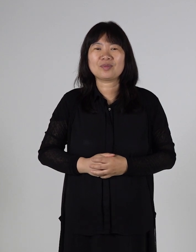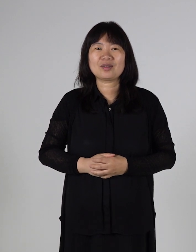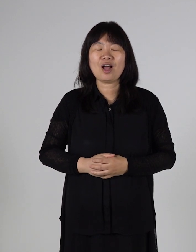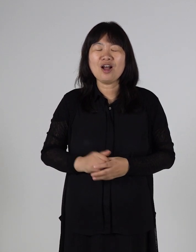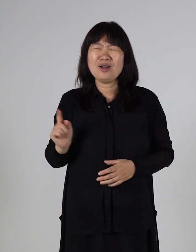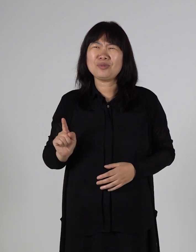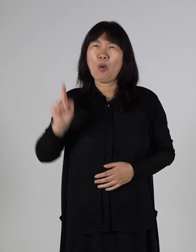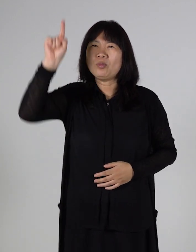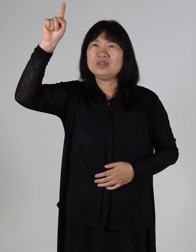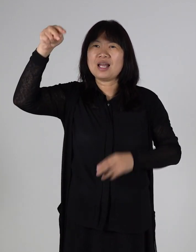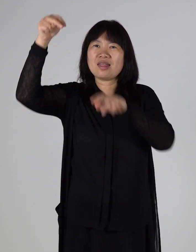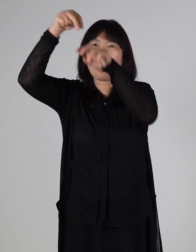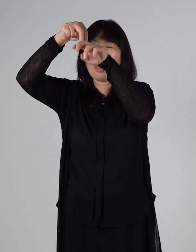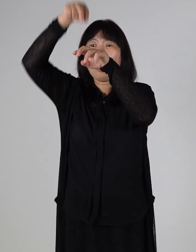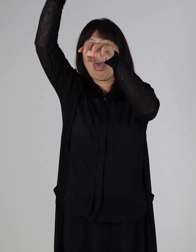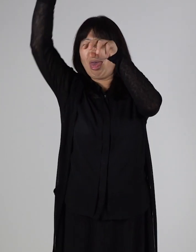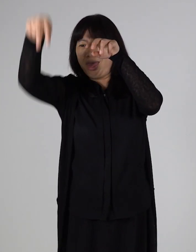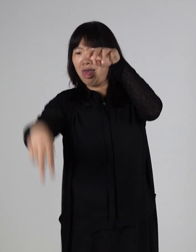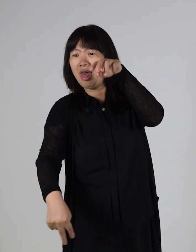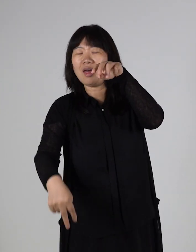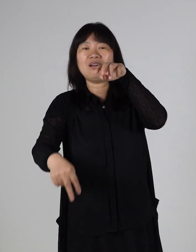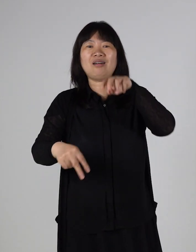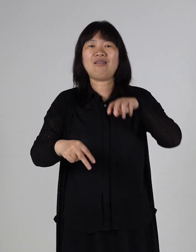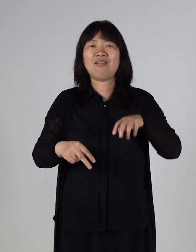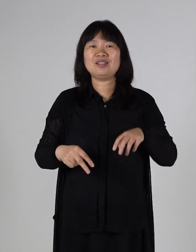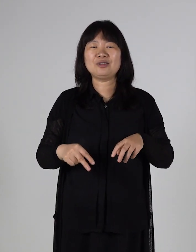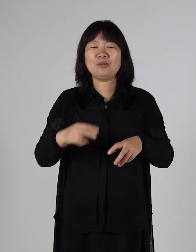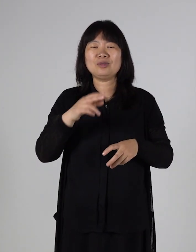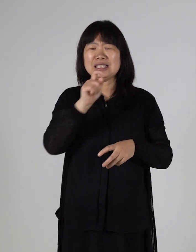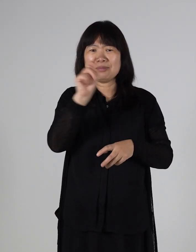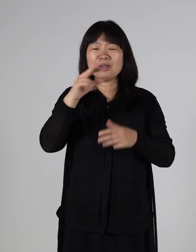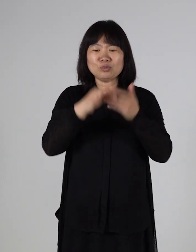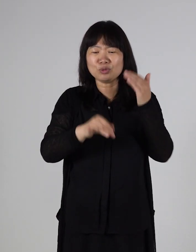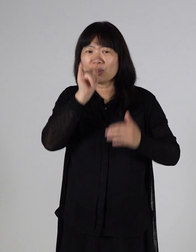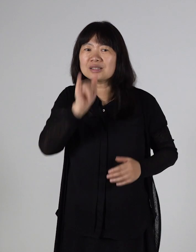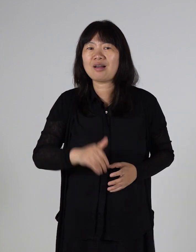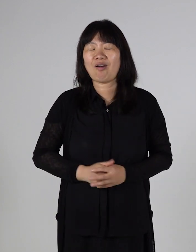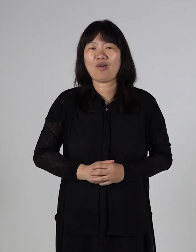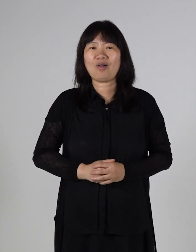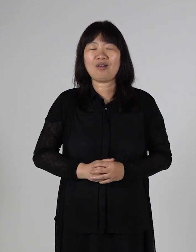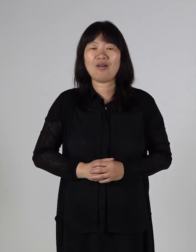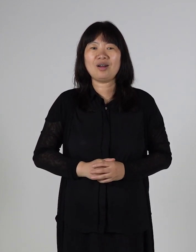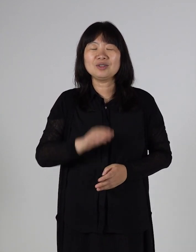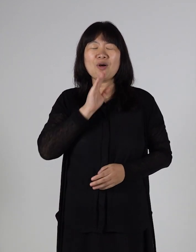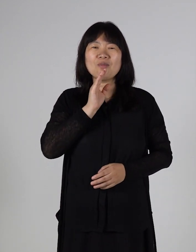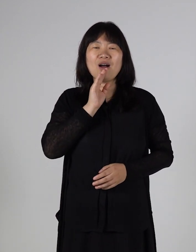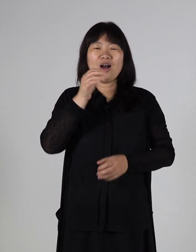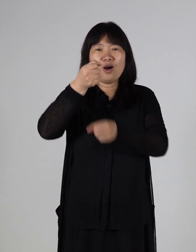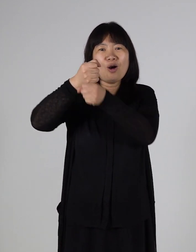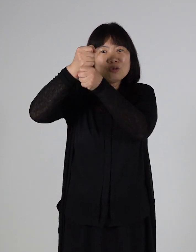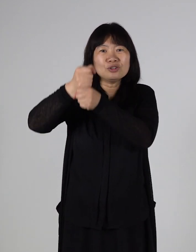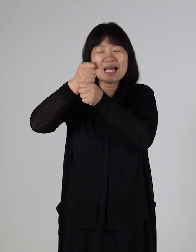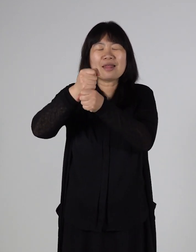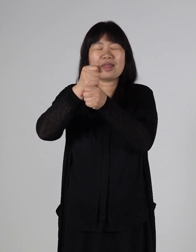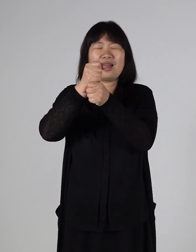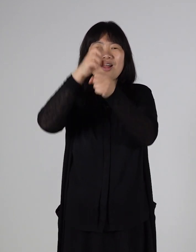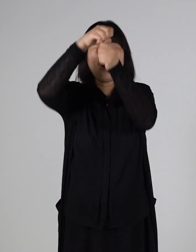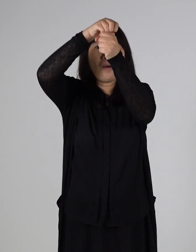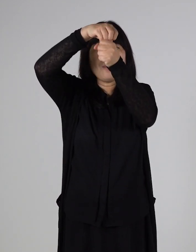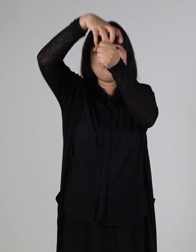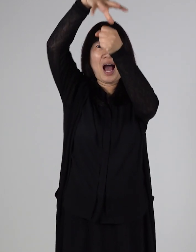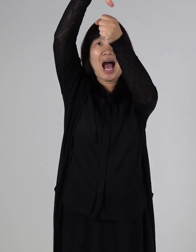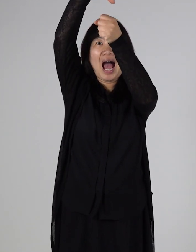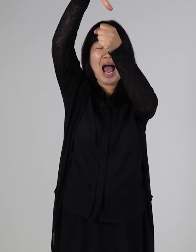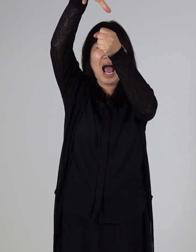밑으로 다이빙을 하는 거예요, 아파트에서. 예? 그리고 진짜 우산 펴고 낙하산인 줄 알고 그